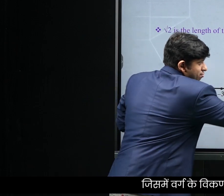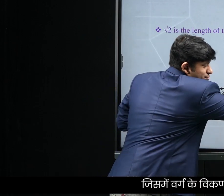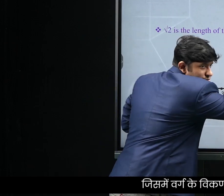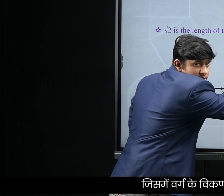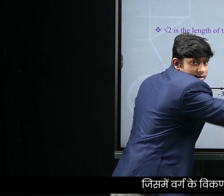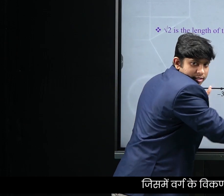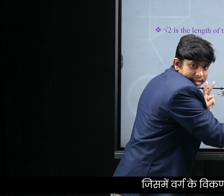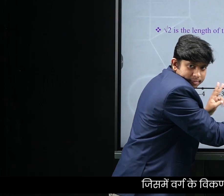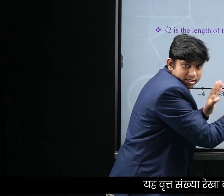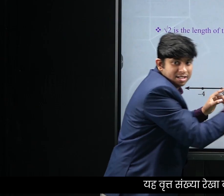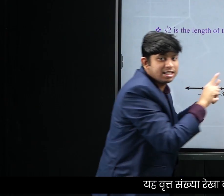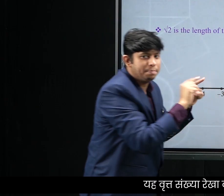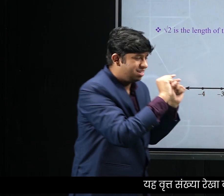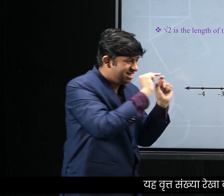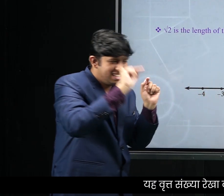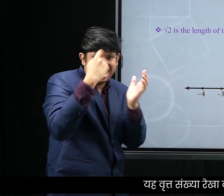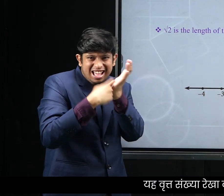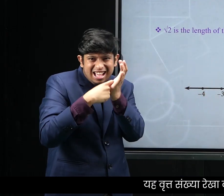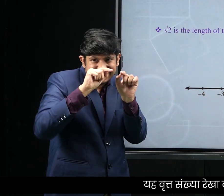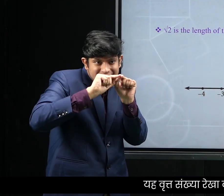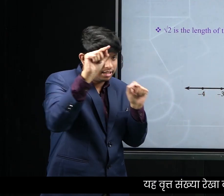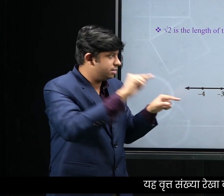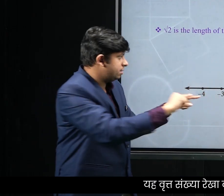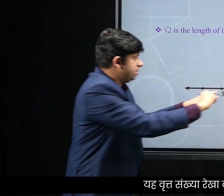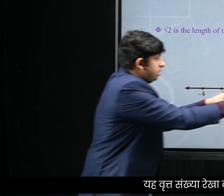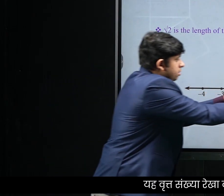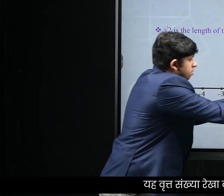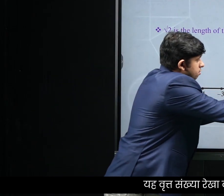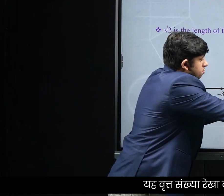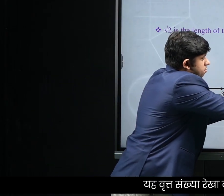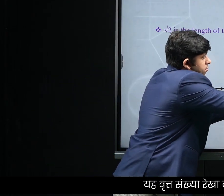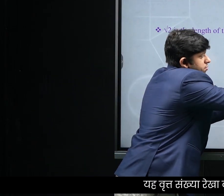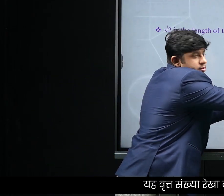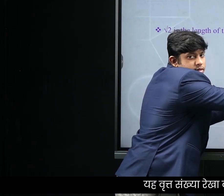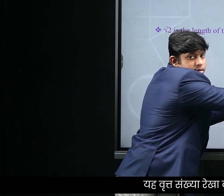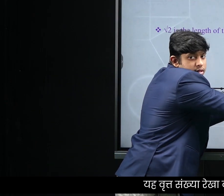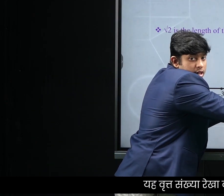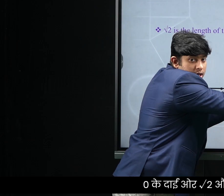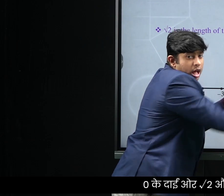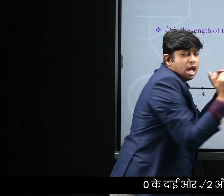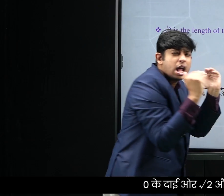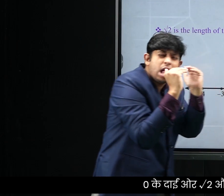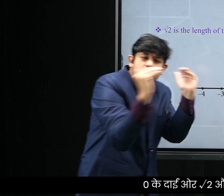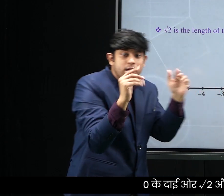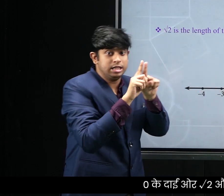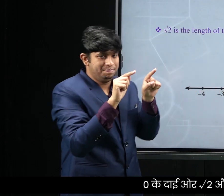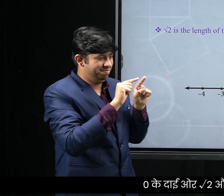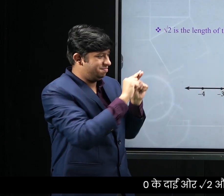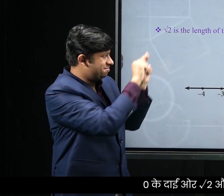त्रिज्या होती है। यह वृत्त संख्या रेखा को 2 बिंदुओं में काटता है, शून्य के दाईं और क्यूब